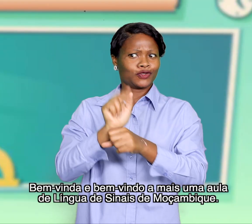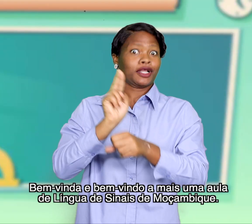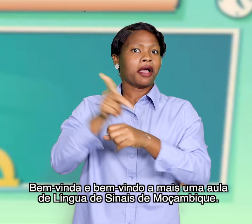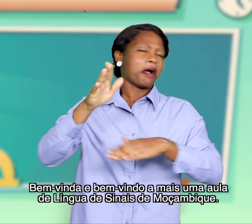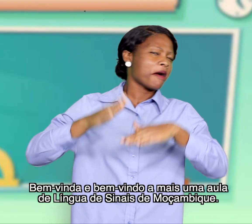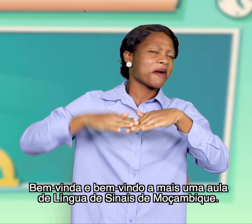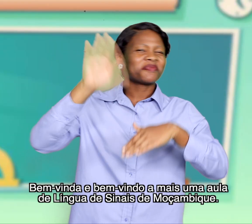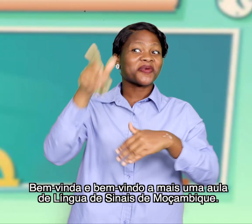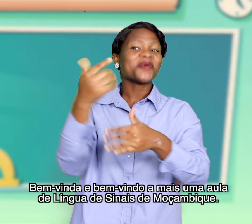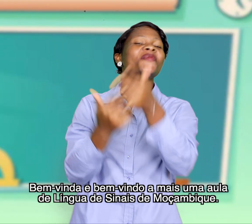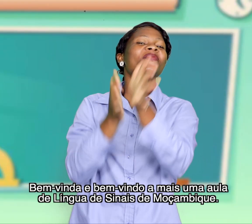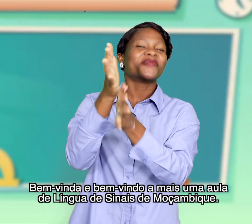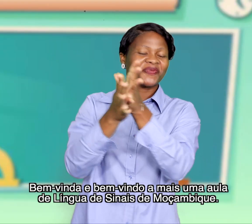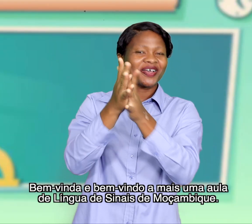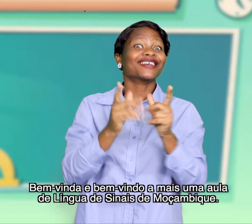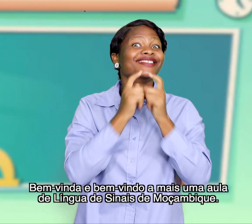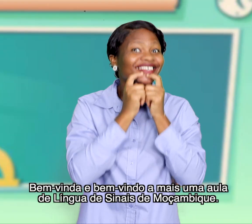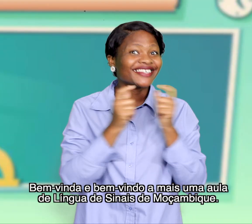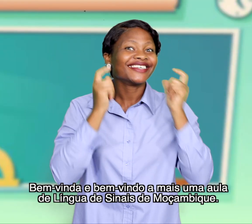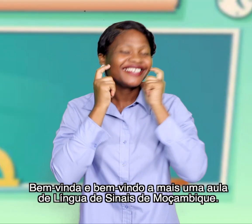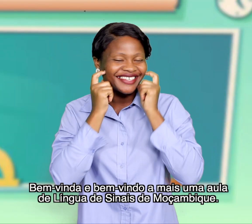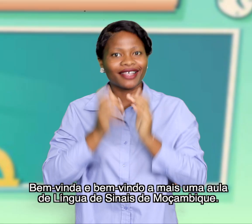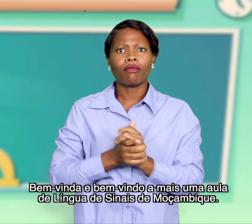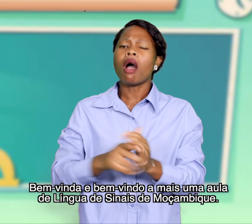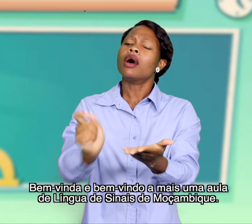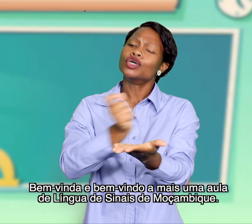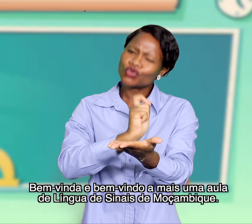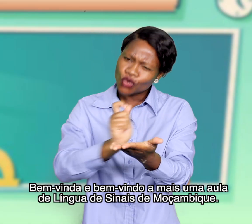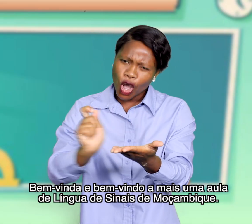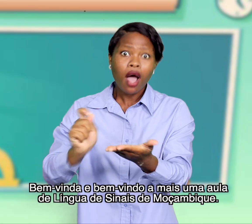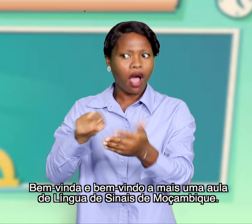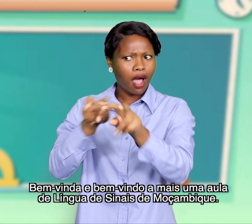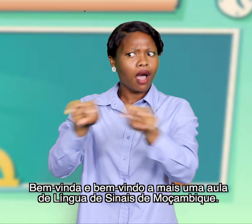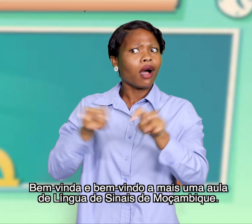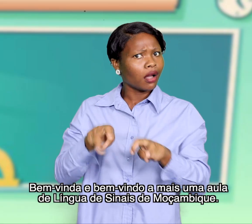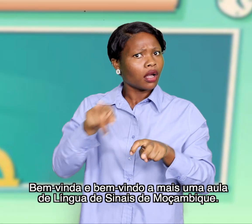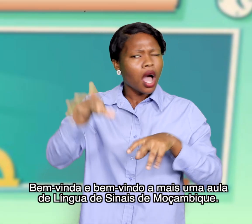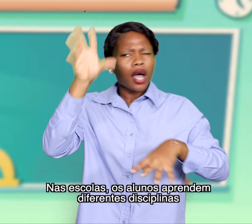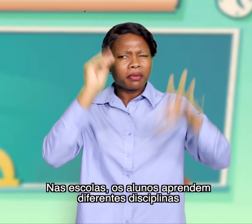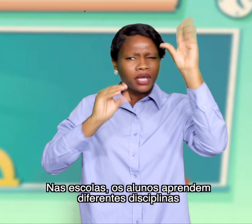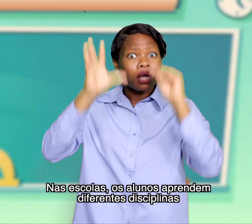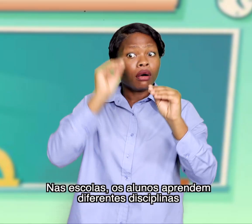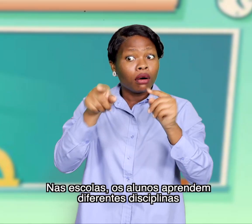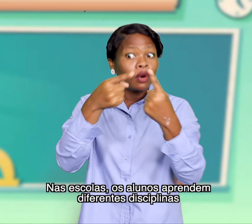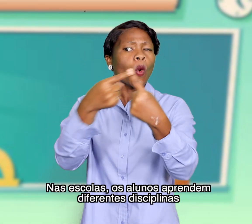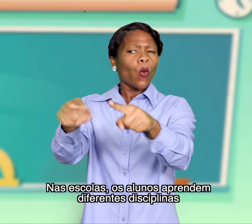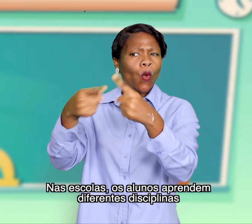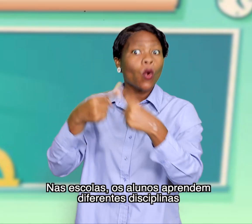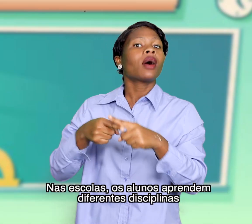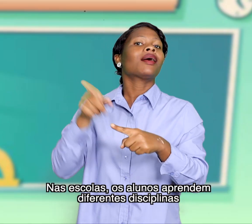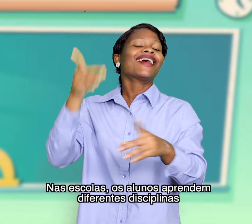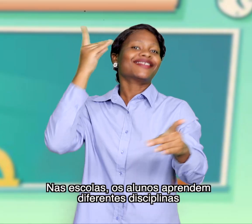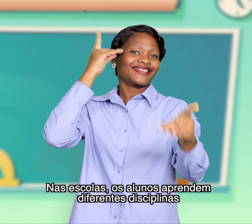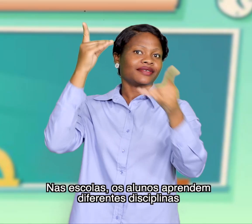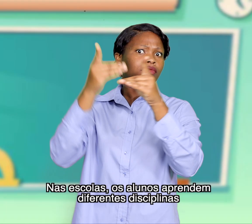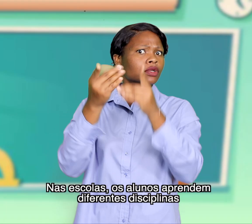Olá, bem-vinda e bem-vindo a mais uma aula de língua de sinais de Moçambique. Nas escolas, os